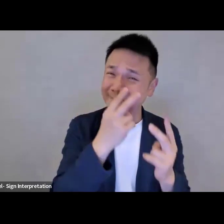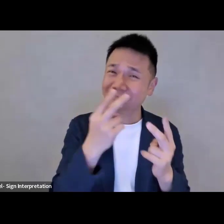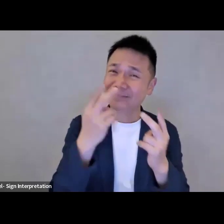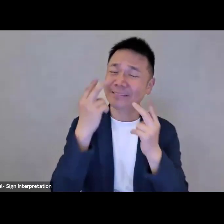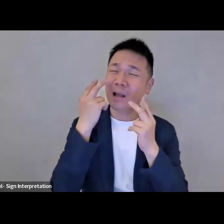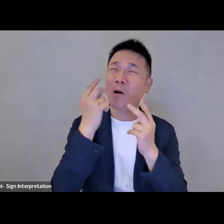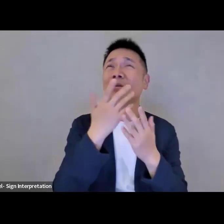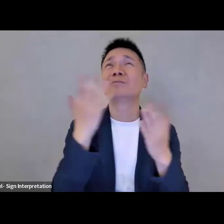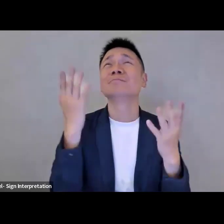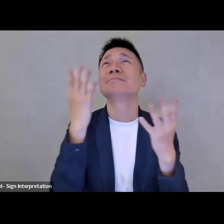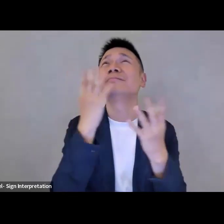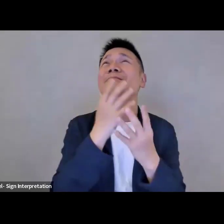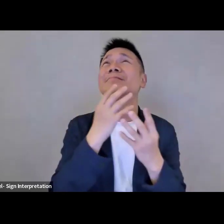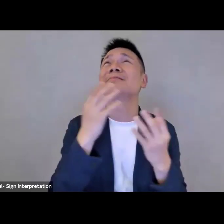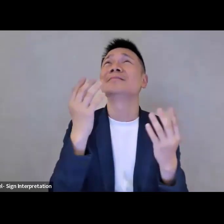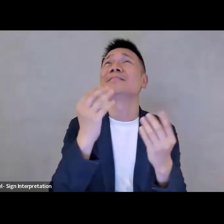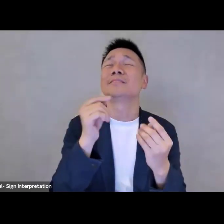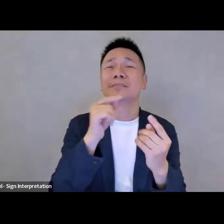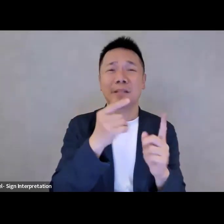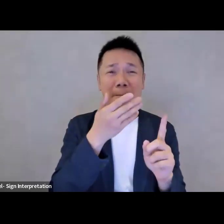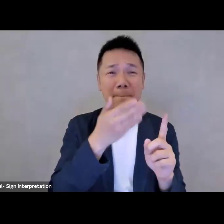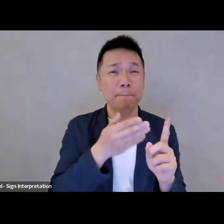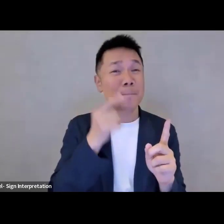但是可能呢，